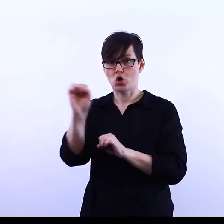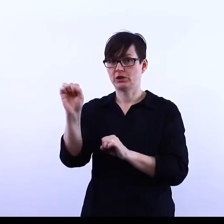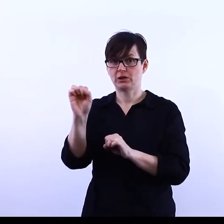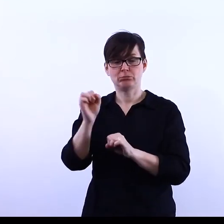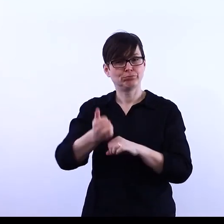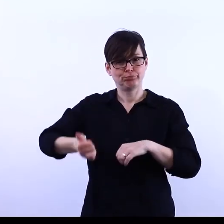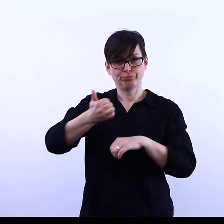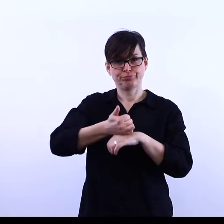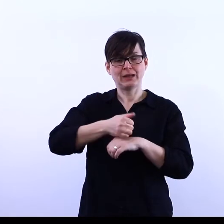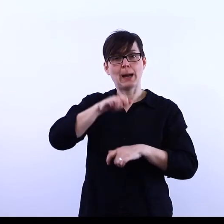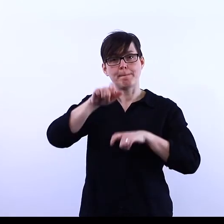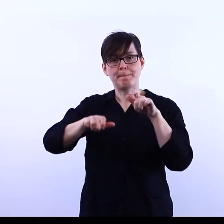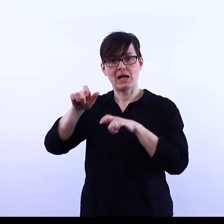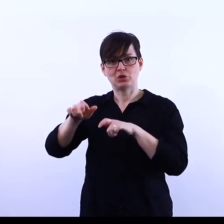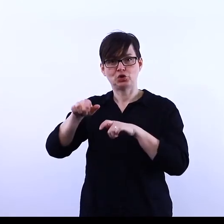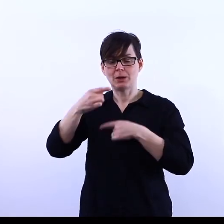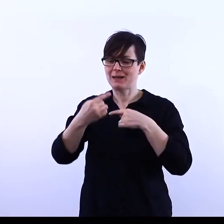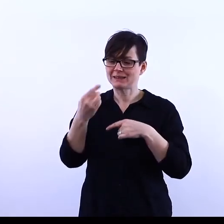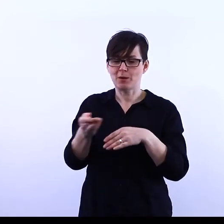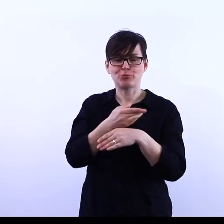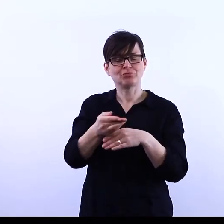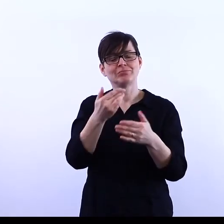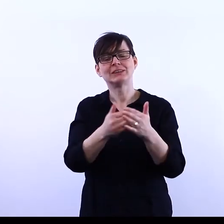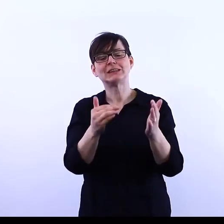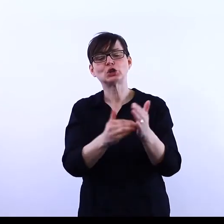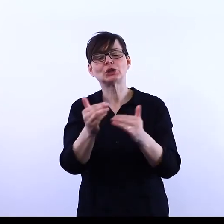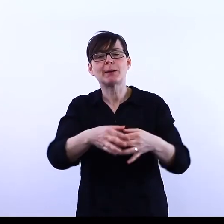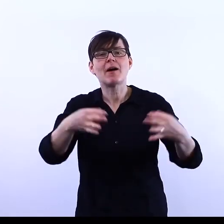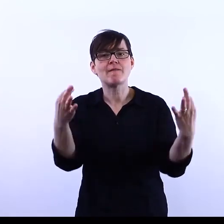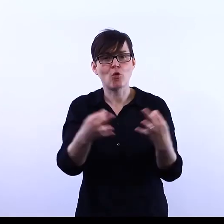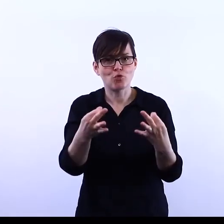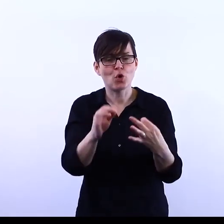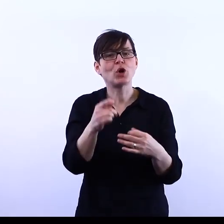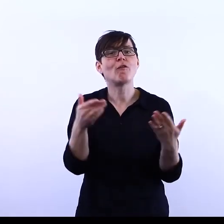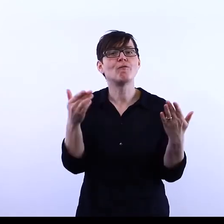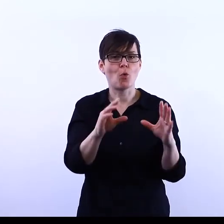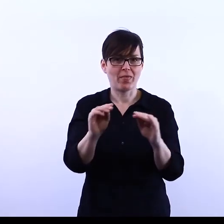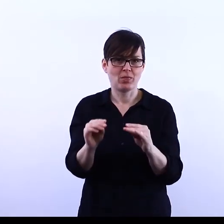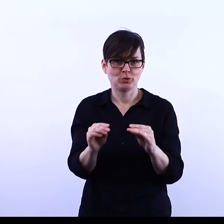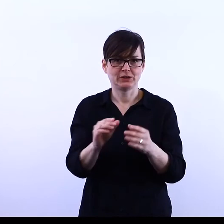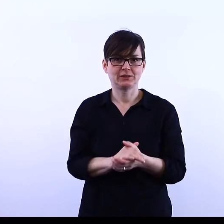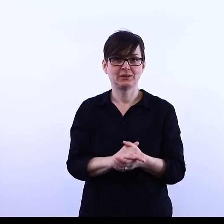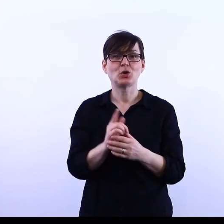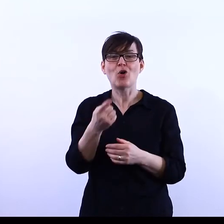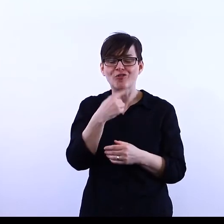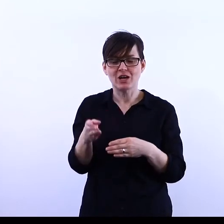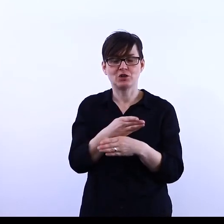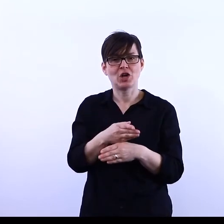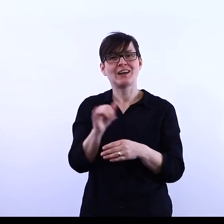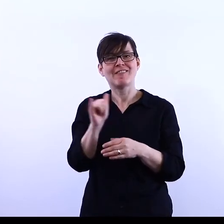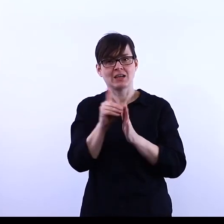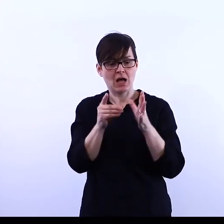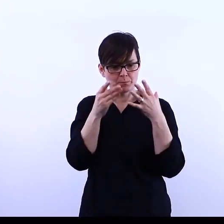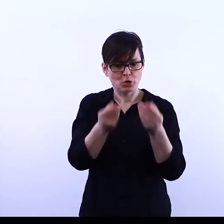zu welchem Zweck diese Systeme eingesetzt werden und welche Daten wir denen sozusagen als Futter reinstopfen. Und das ist ganz was